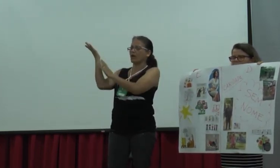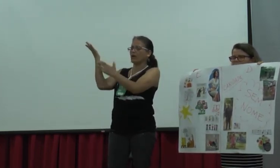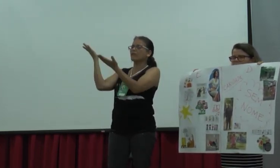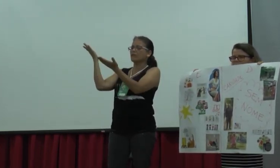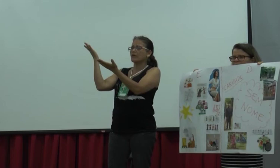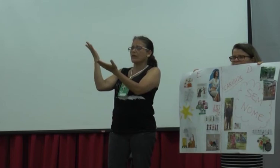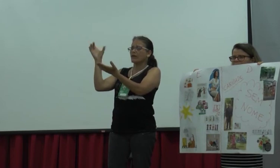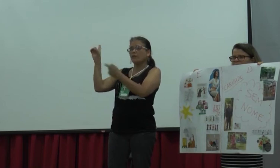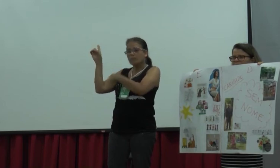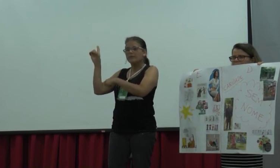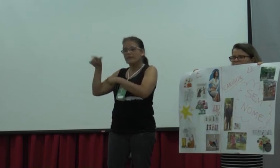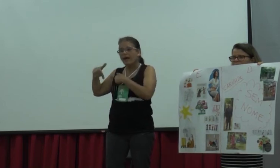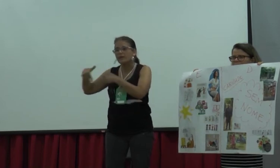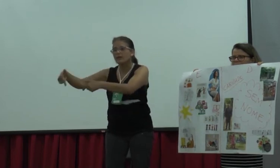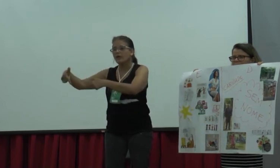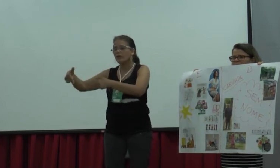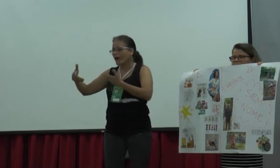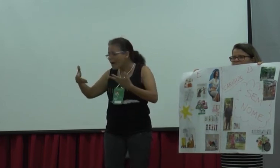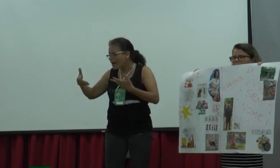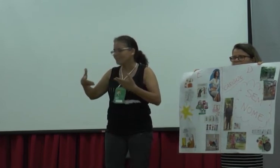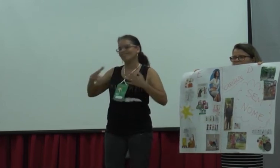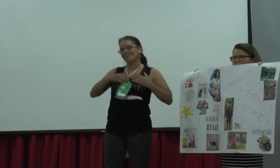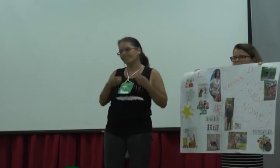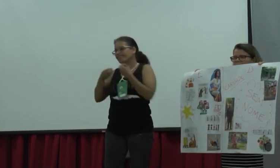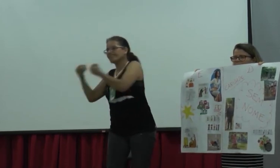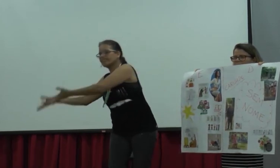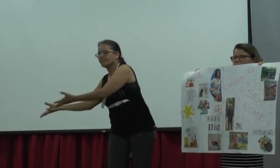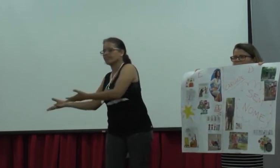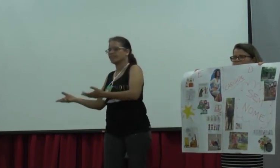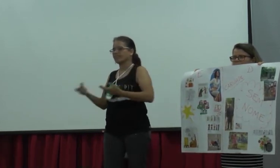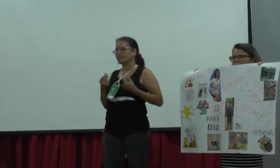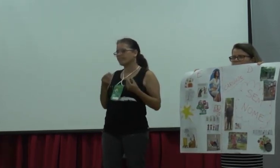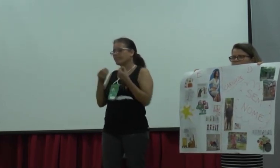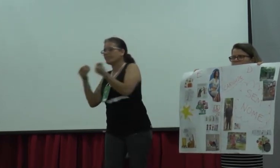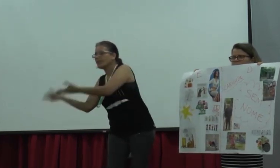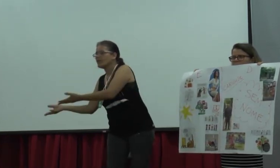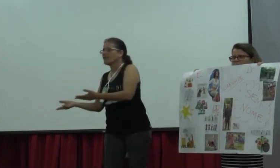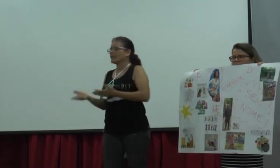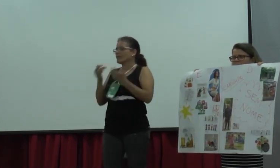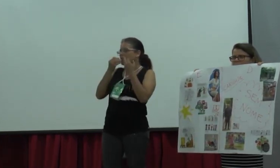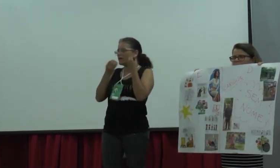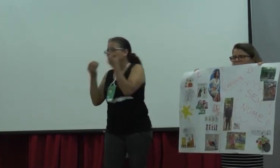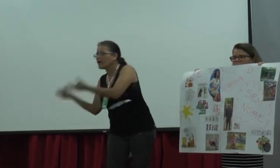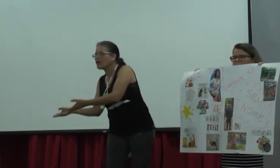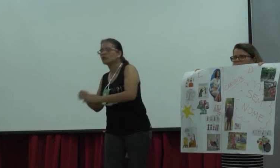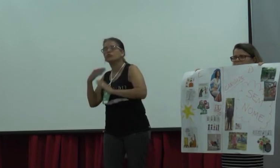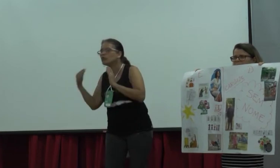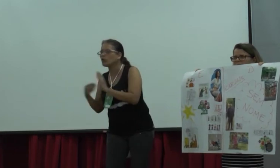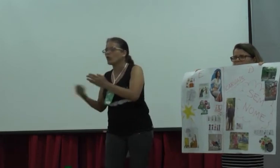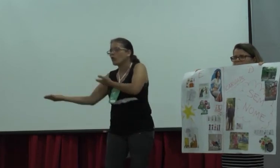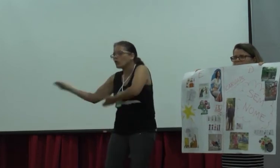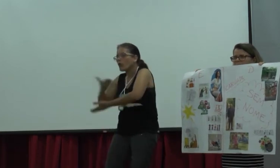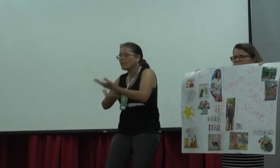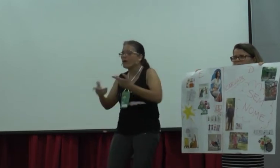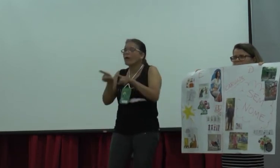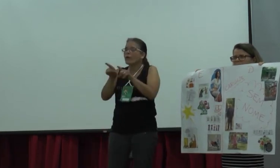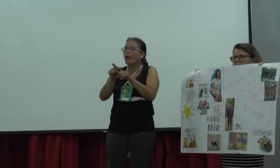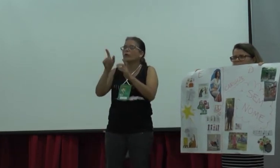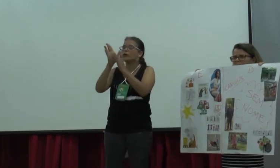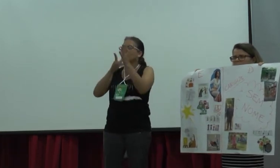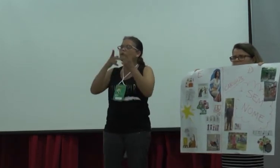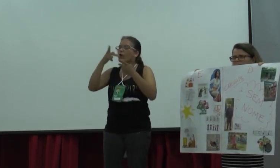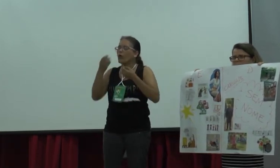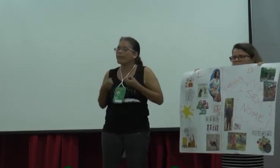esquerda é estrelismo. E a mão direita seria uma ação de quê? De doação. Né, de dar,